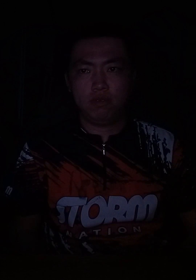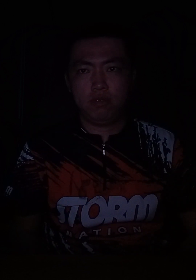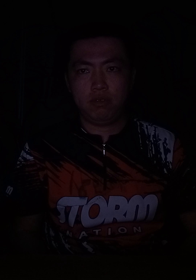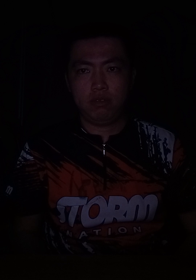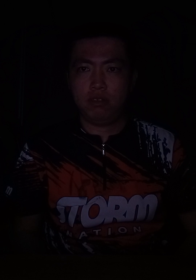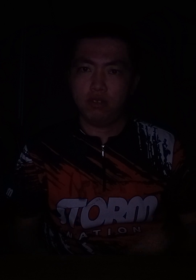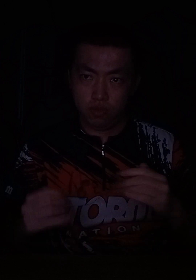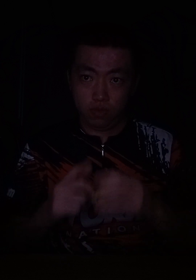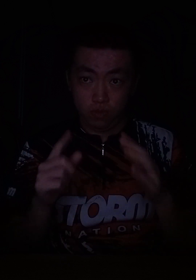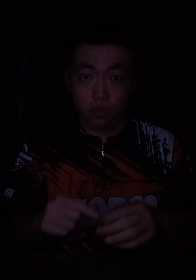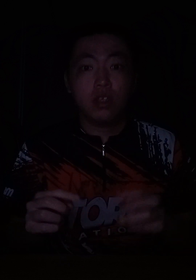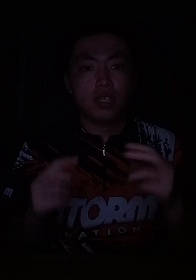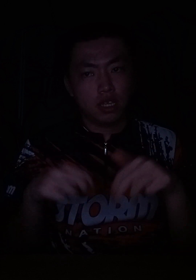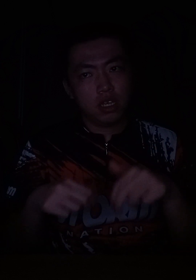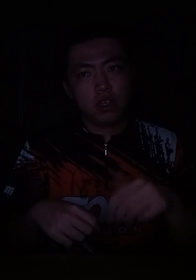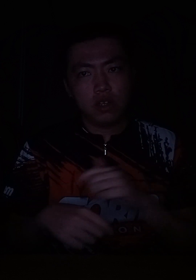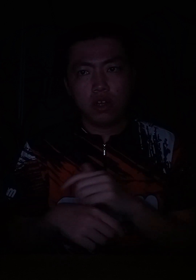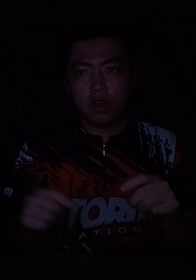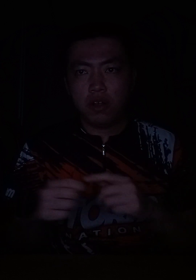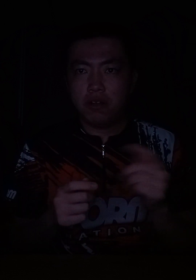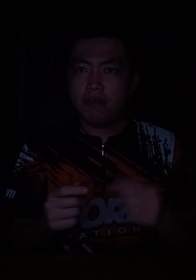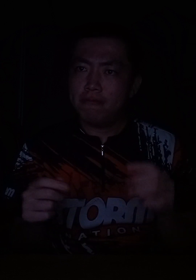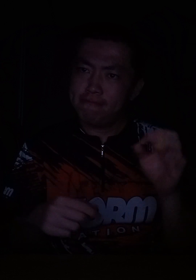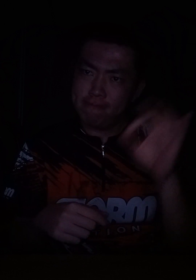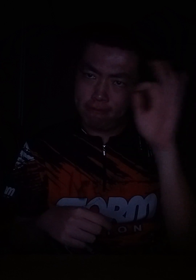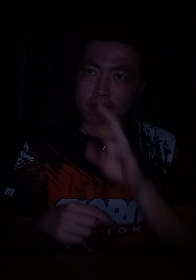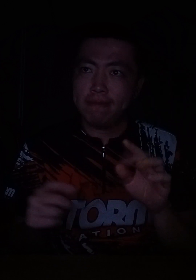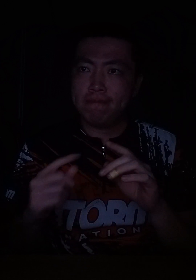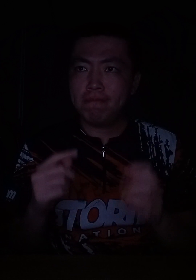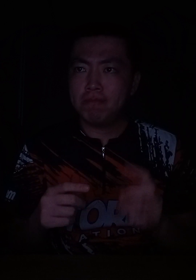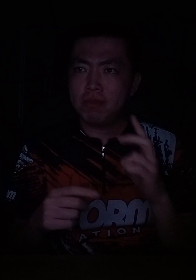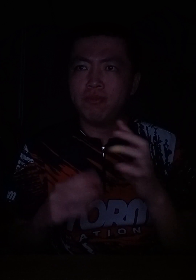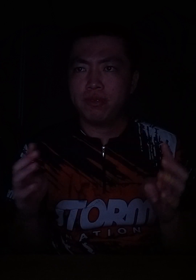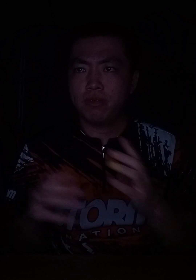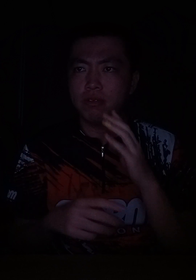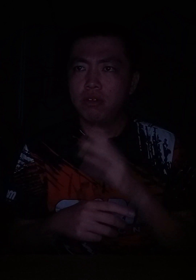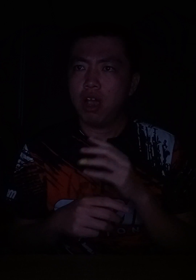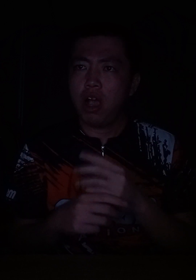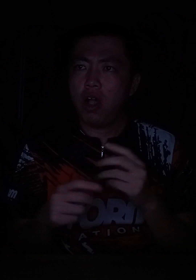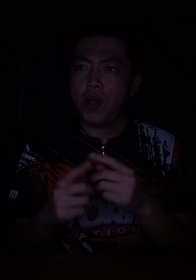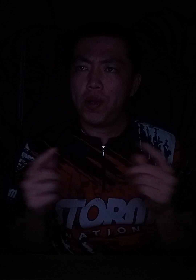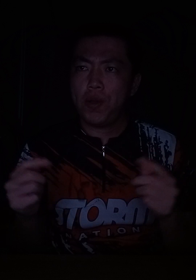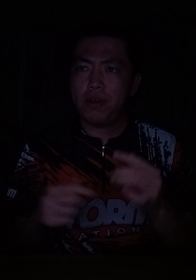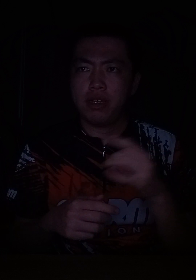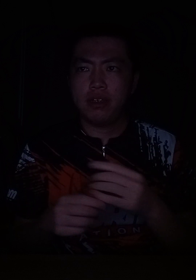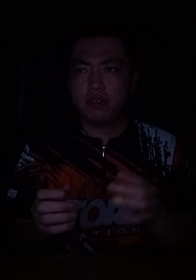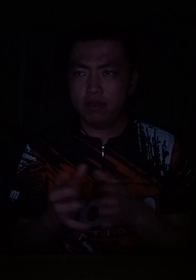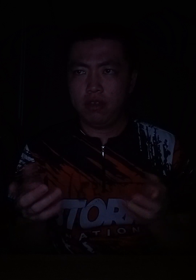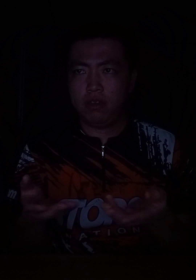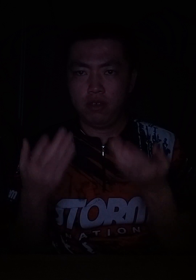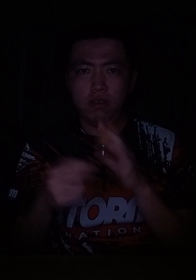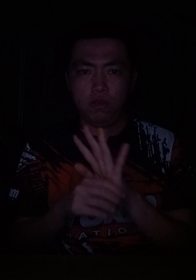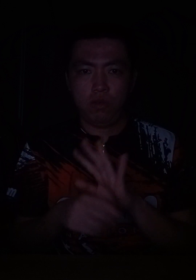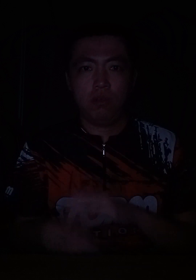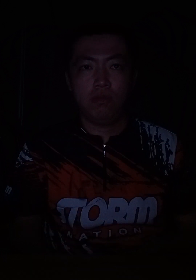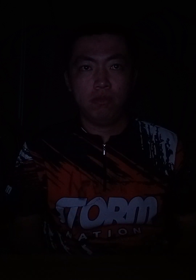지하 2층에서 떨어진 A씨를 찾는 데 시간이 걸리면서 119 신고는 7분이 더 지나서야 이뤄졌습니다. 추락한